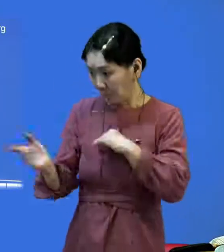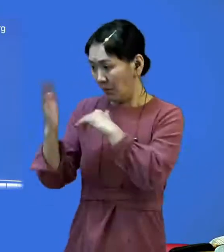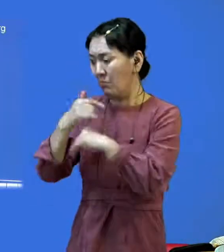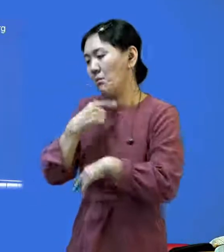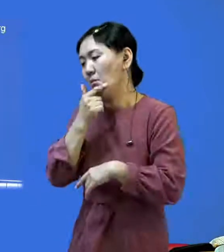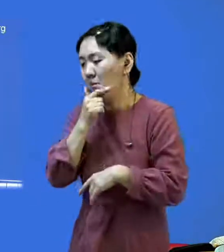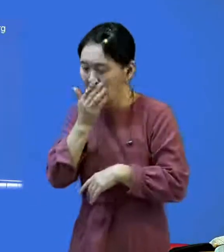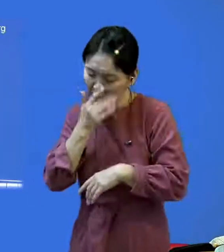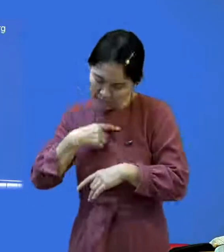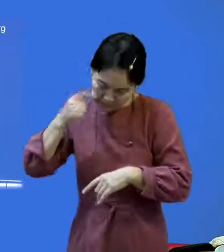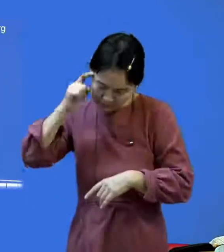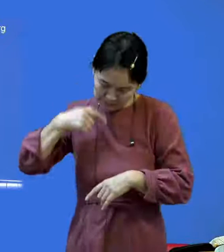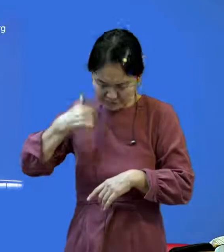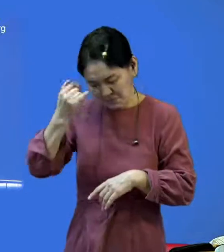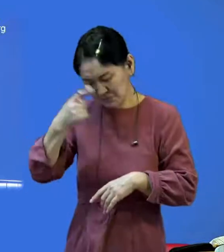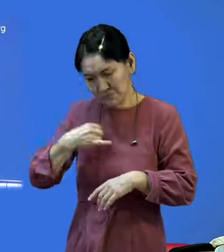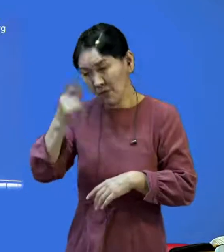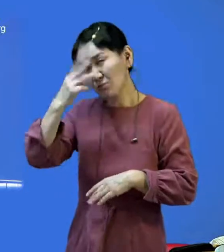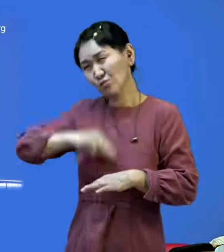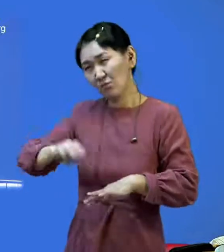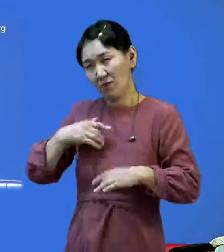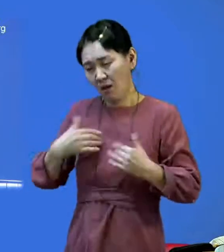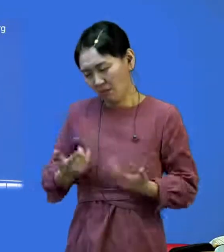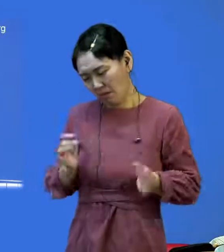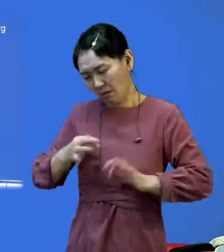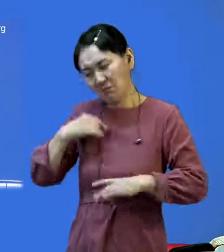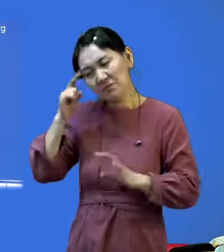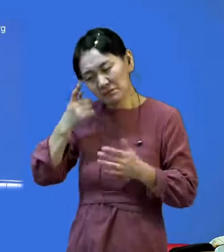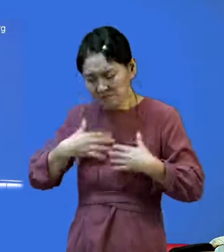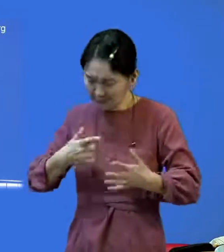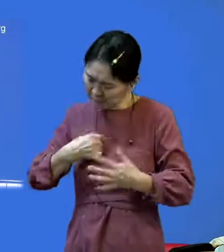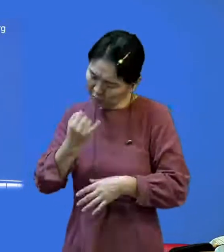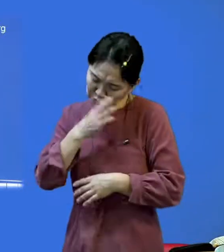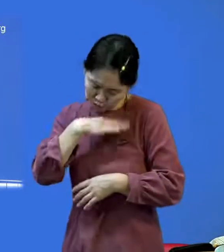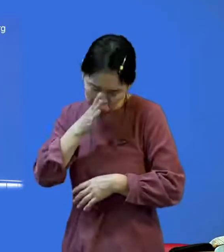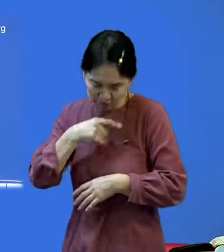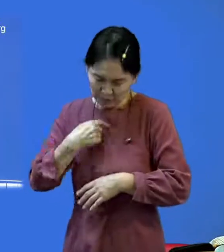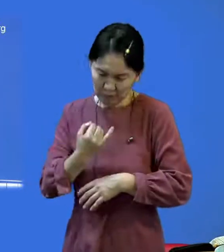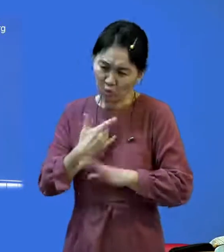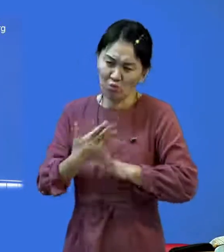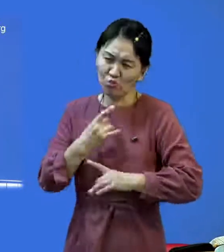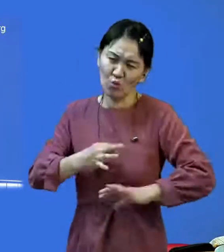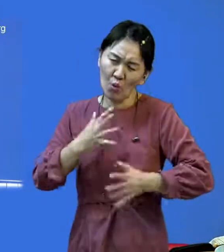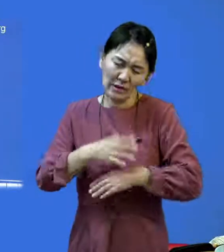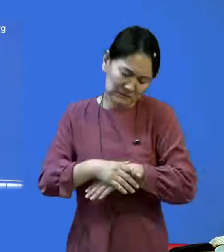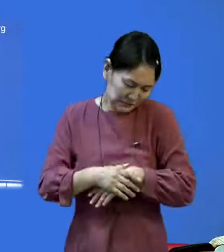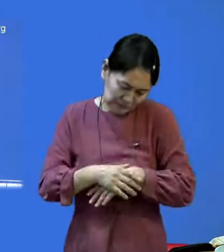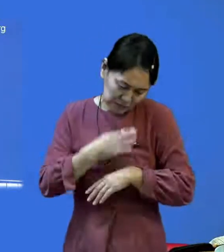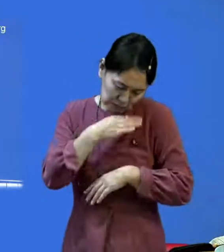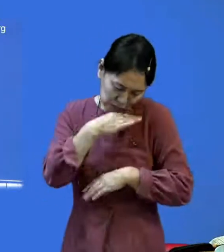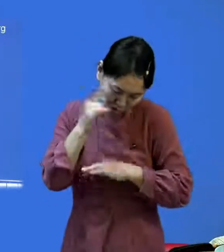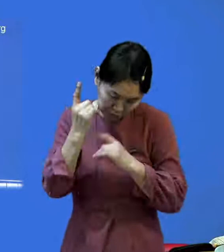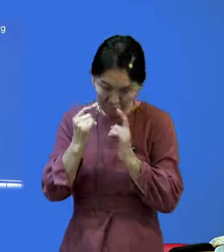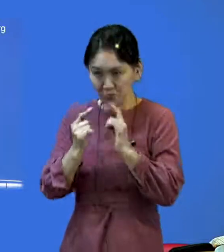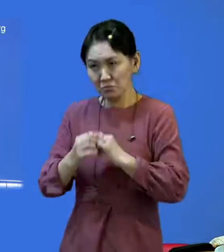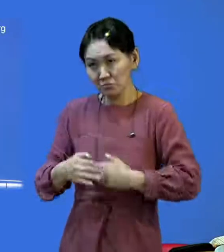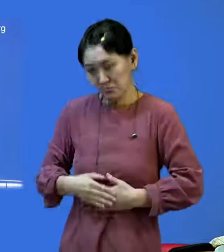махуудын юмнаас болоод эсний зөвлөө зүв зөвхөстэй амьдарч чадахгүй холцохоор амьдрлаа штэ би чинь гээд зогсчихвол болохгүй үст.